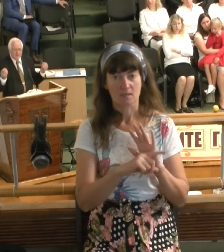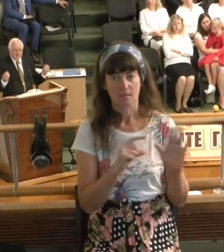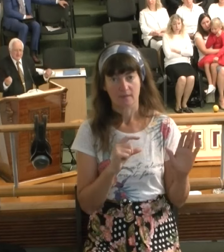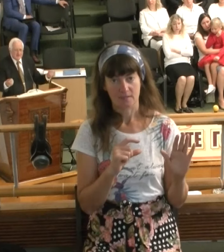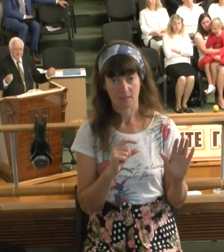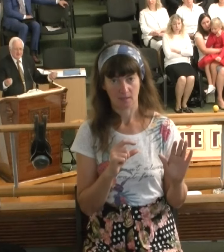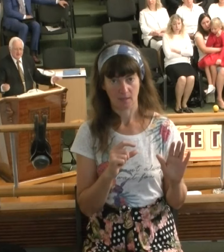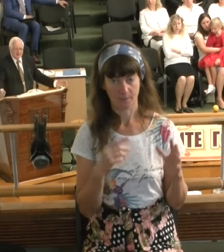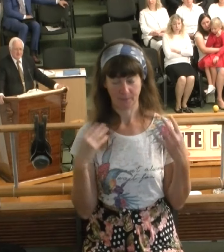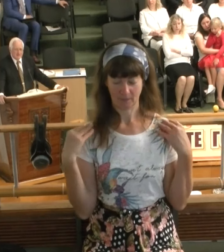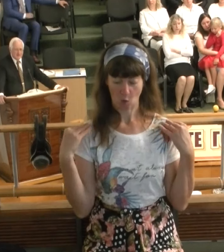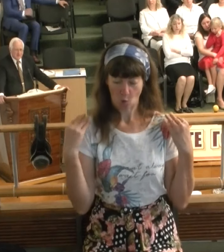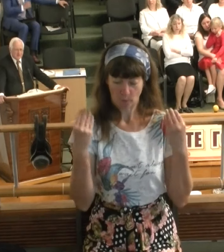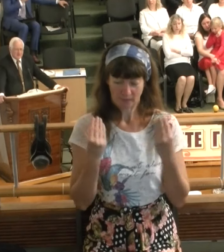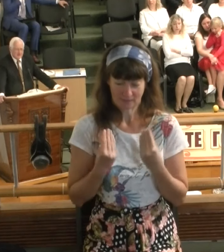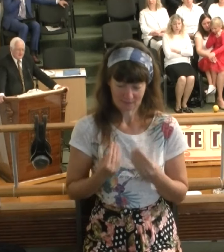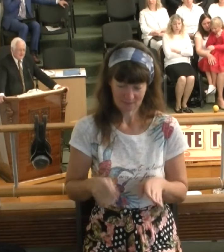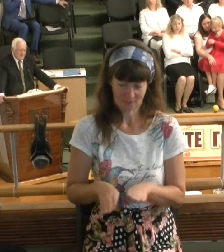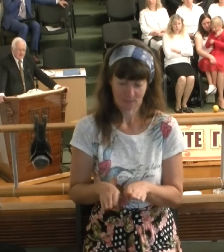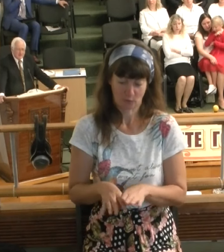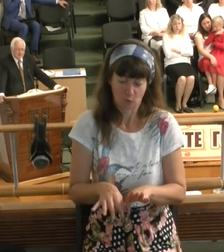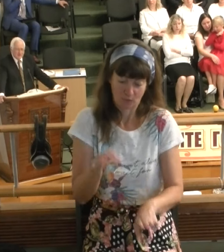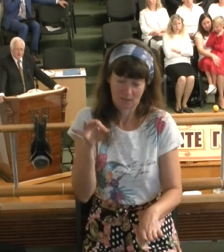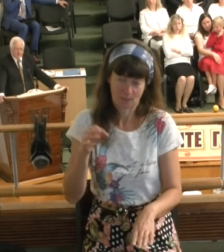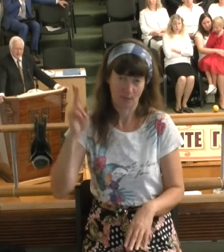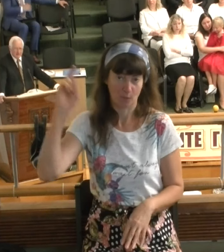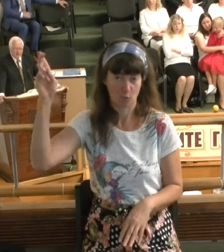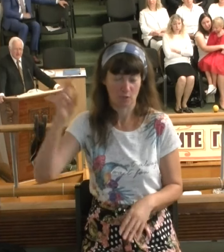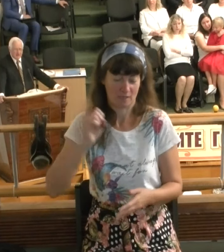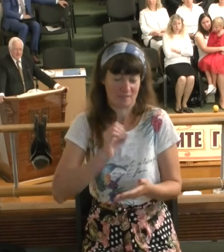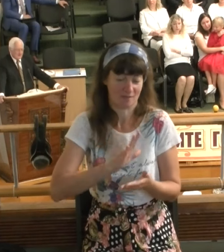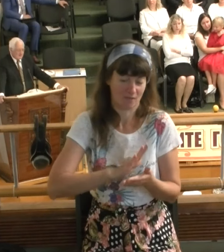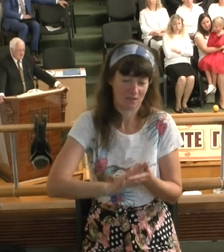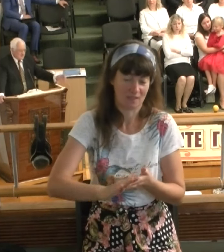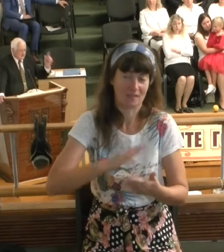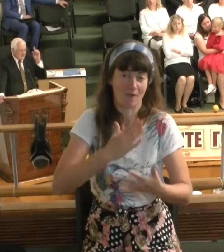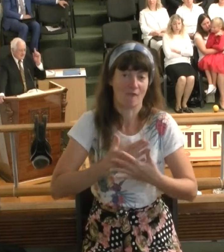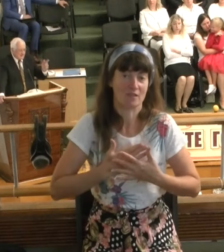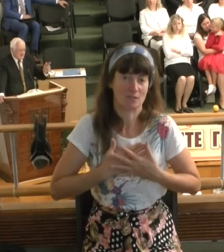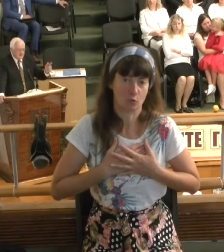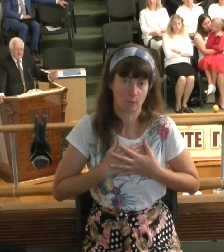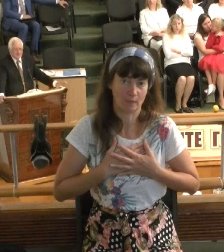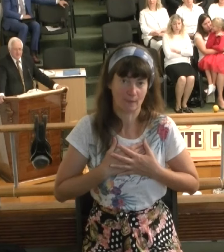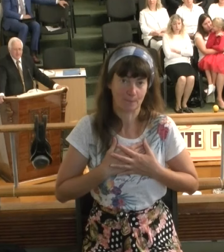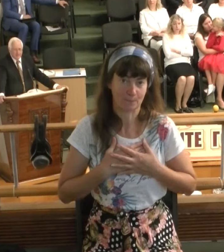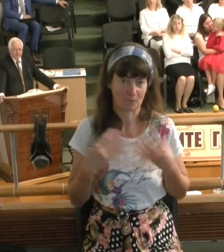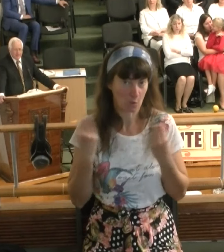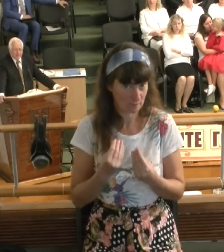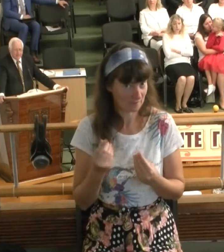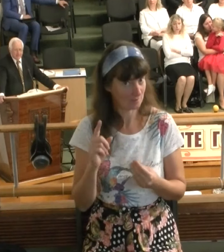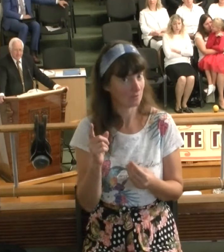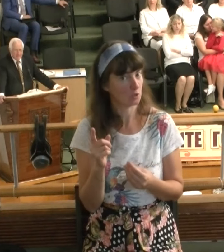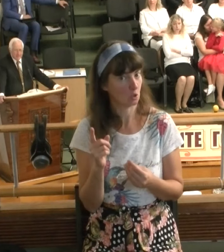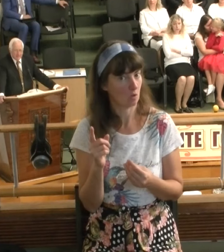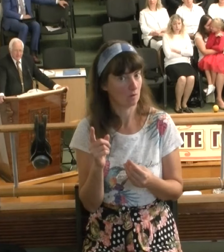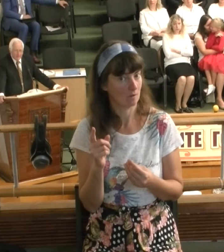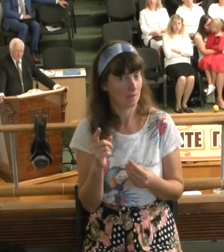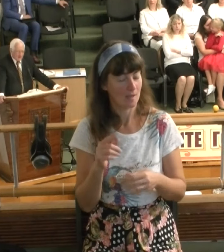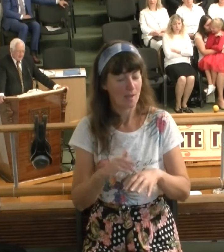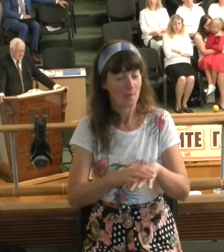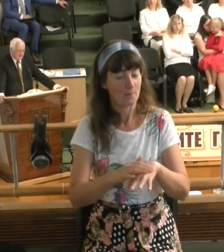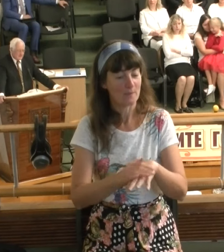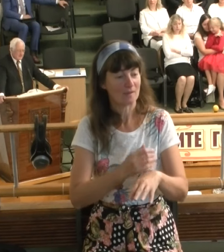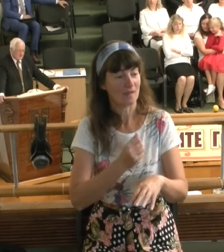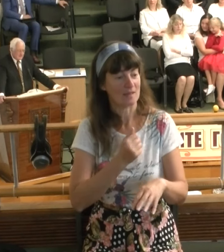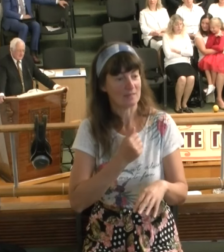Итак, повлекитесь, как избранные Божие, святые и возлюбленные, в милосердие, в